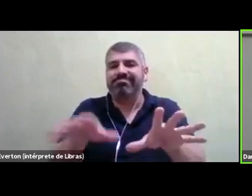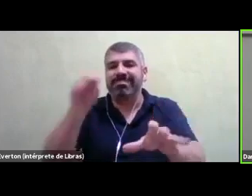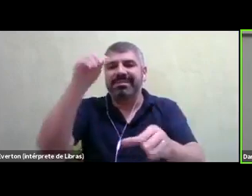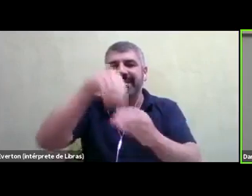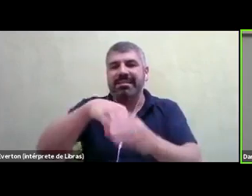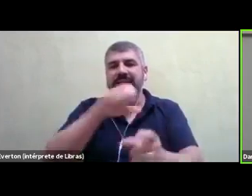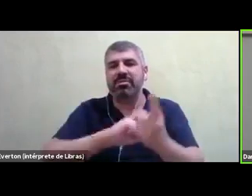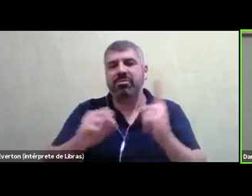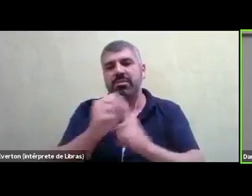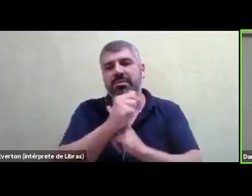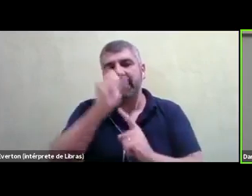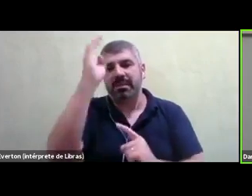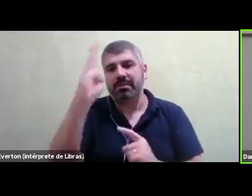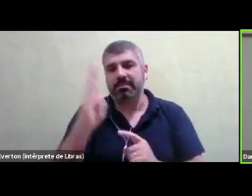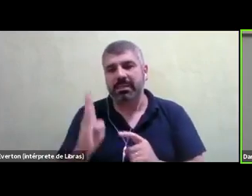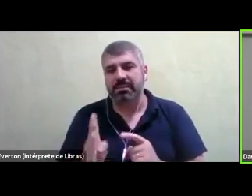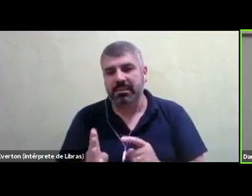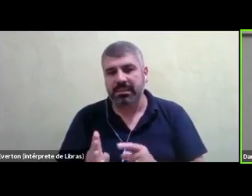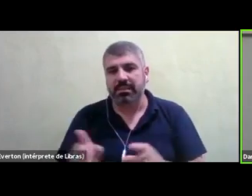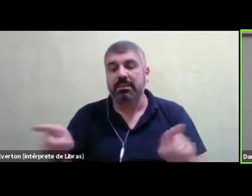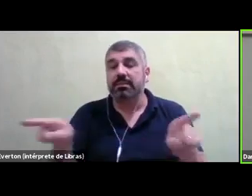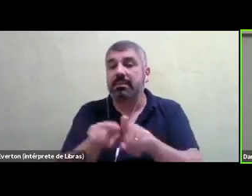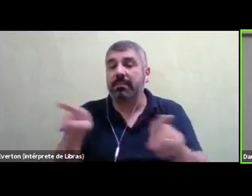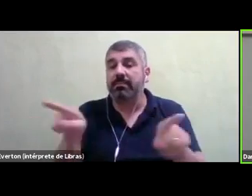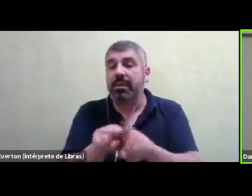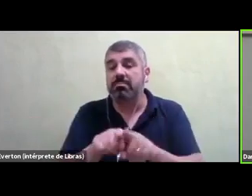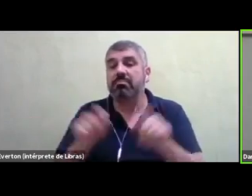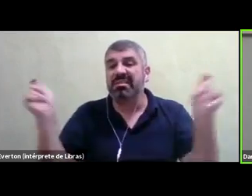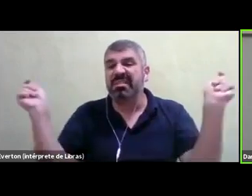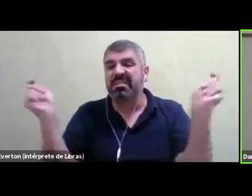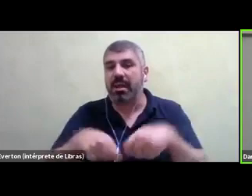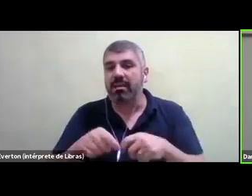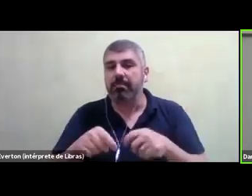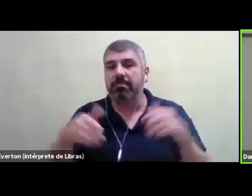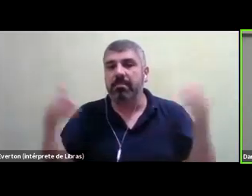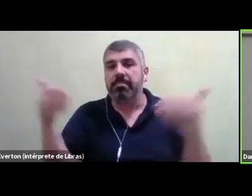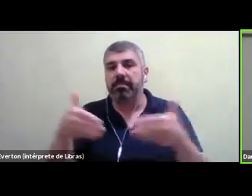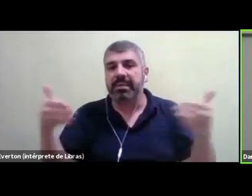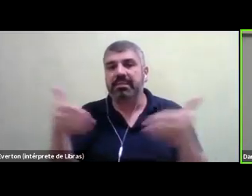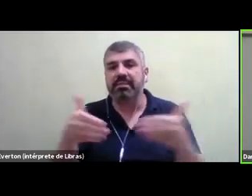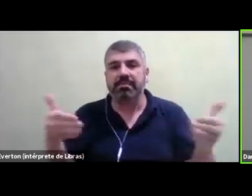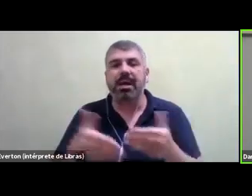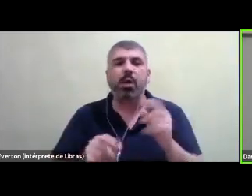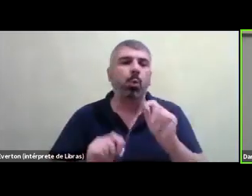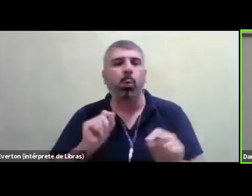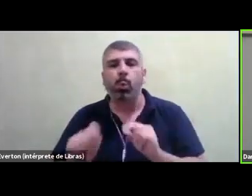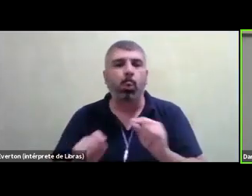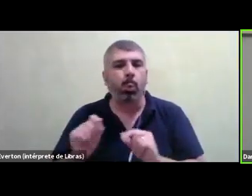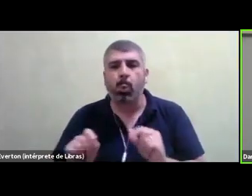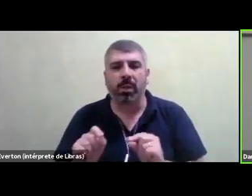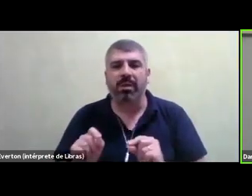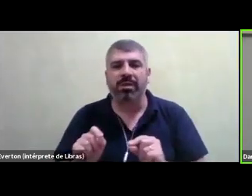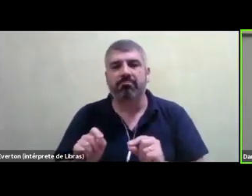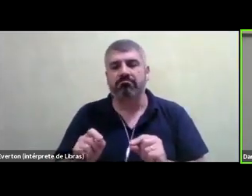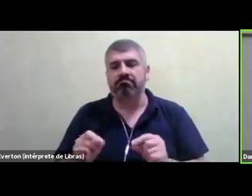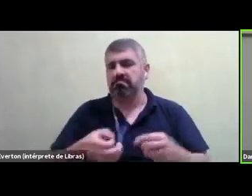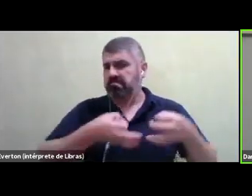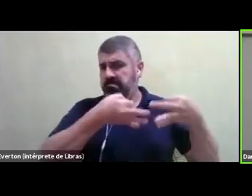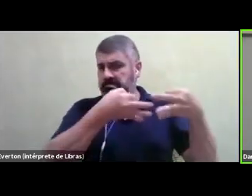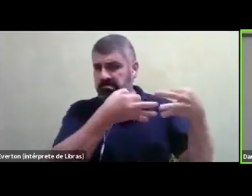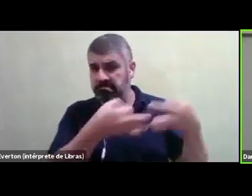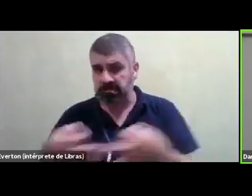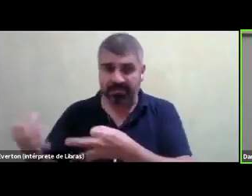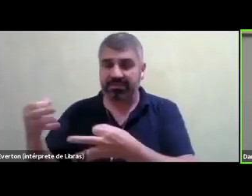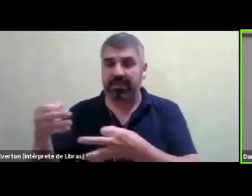brasileira e podem, então, participar de forma mais efetiva, mais plena, de todas